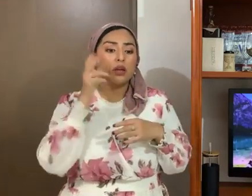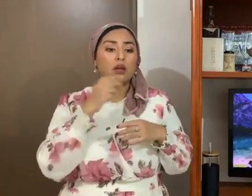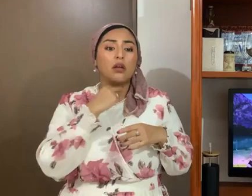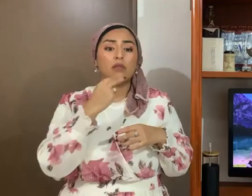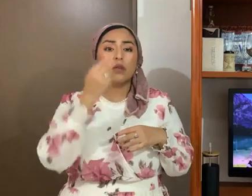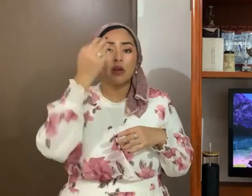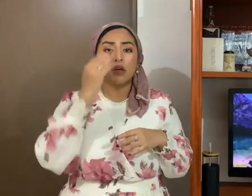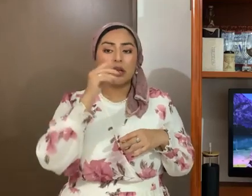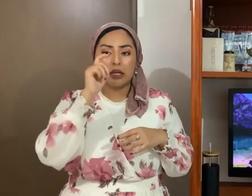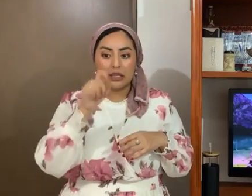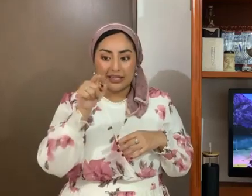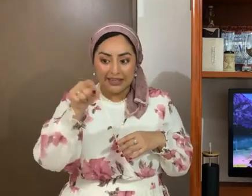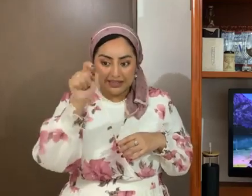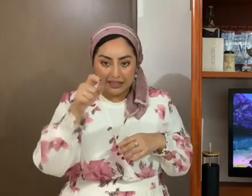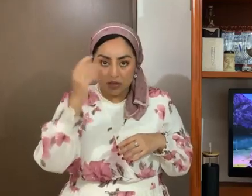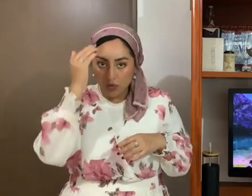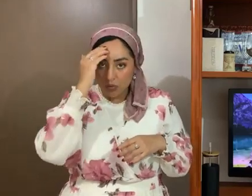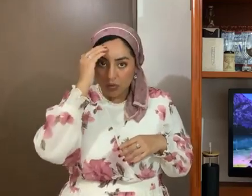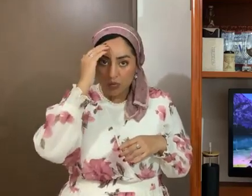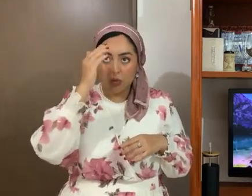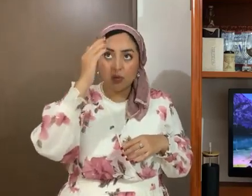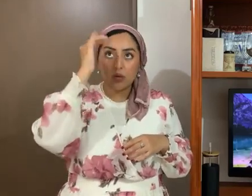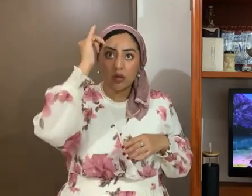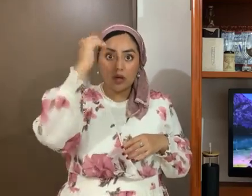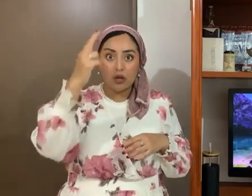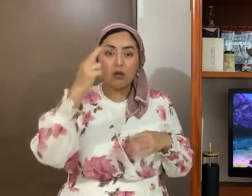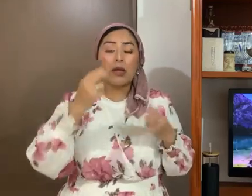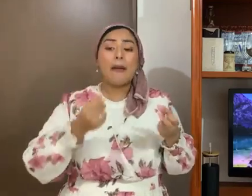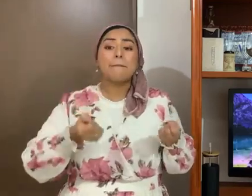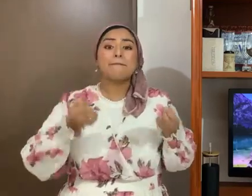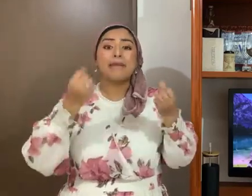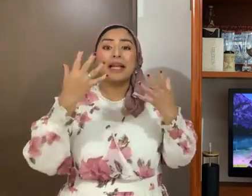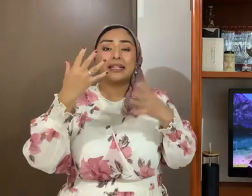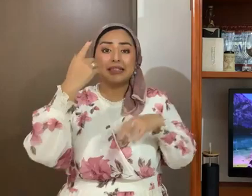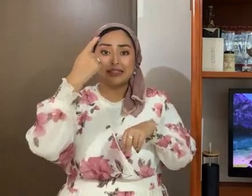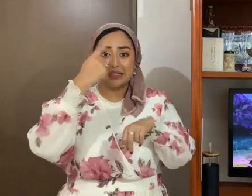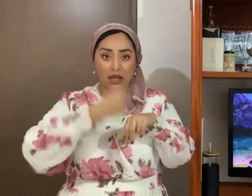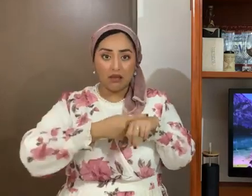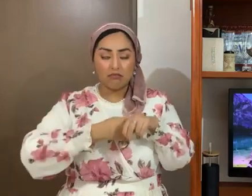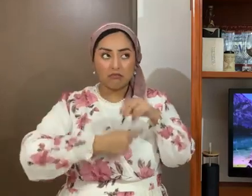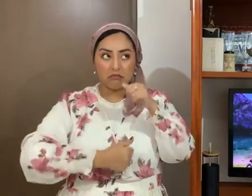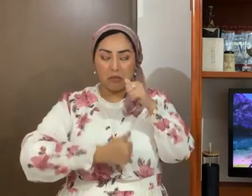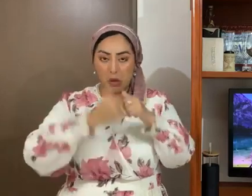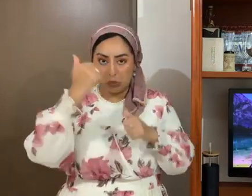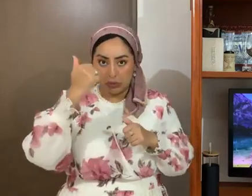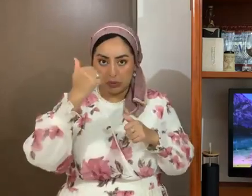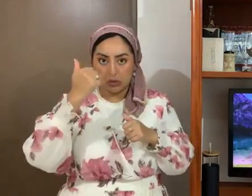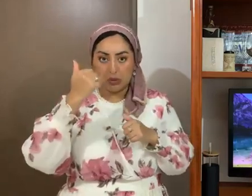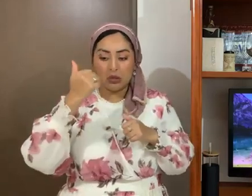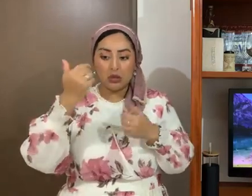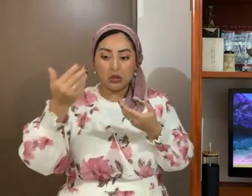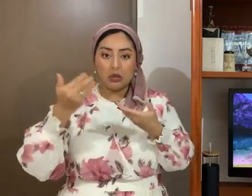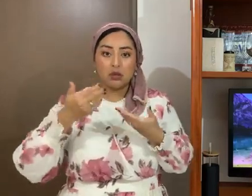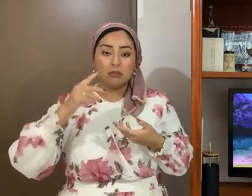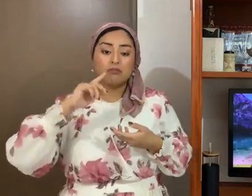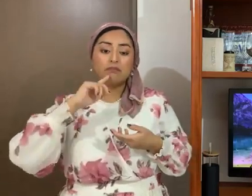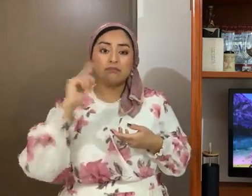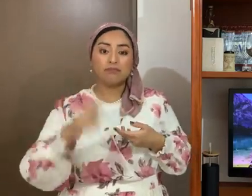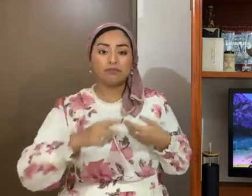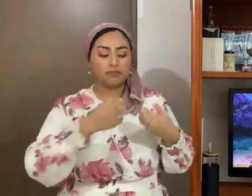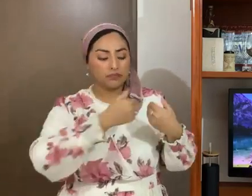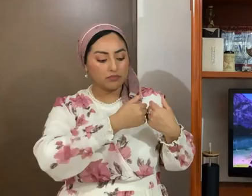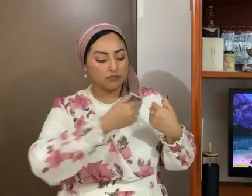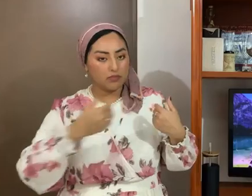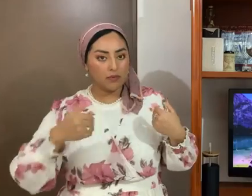Eterno, tiene que saber que el Eterno muchas veces, podría decir la mayoría, nos manda a